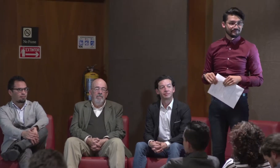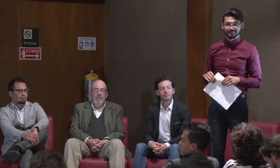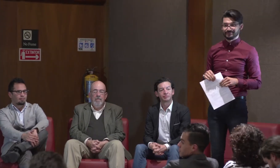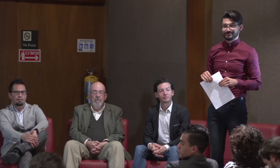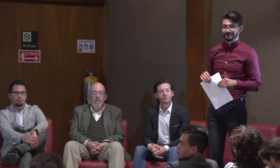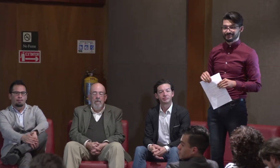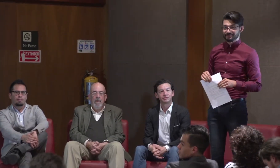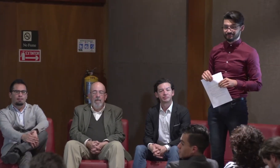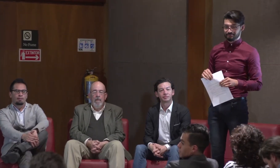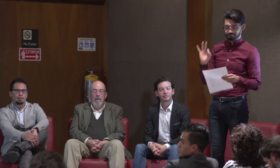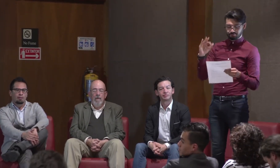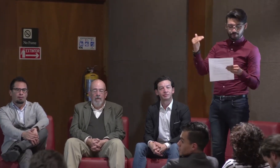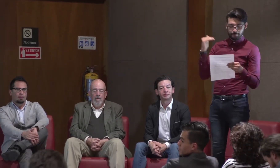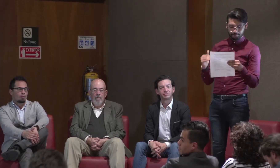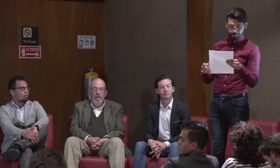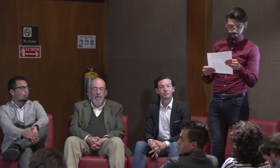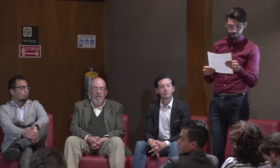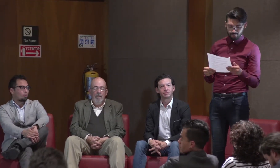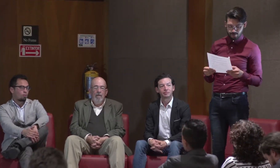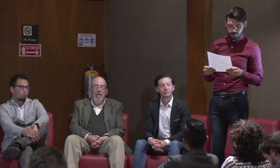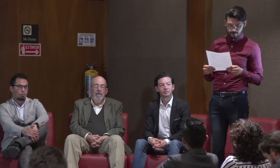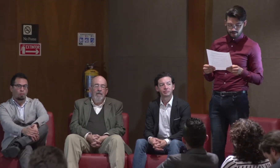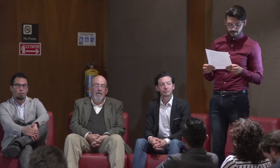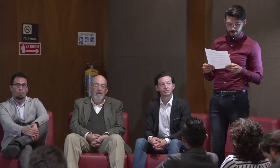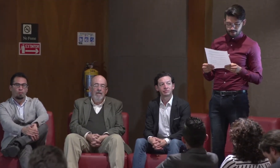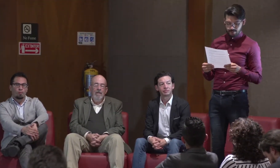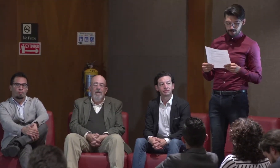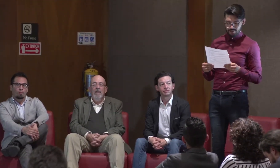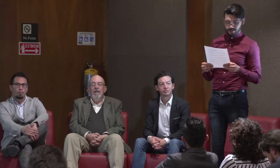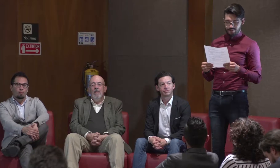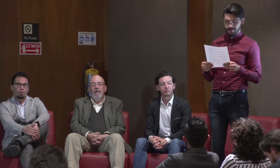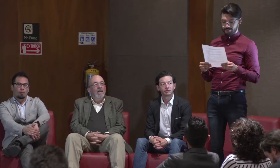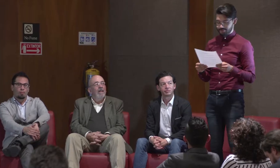Como les decía, Juan Manuel es profesor de dibujo de la Universidad Nacional.